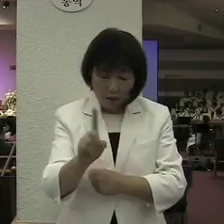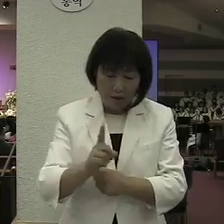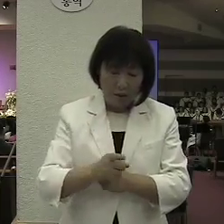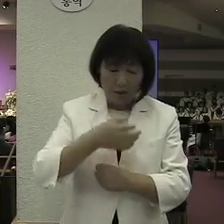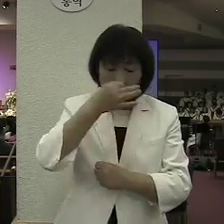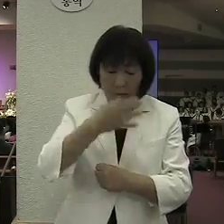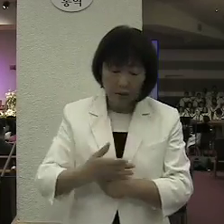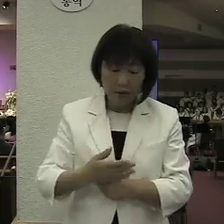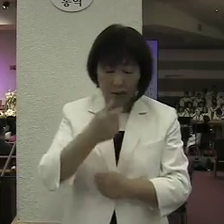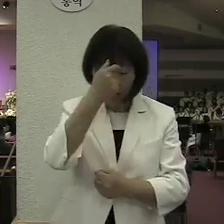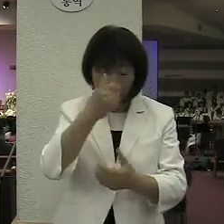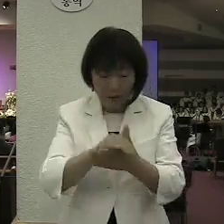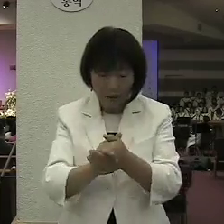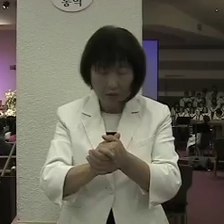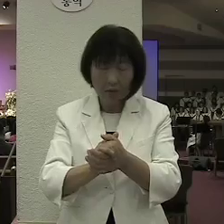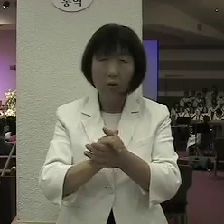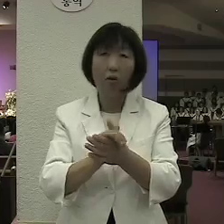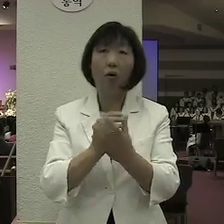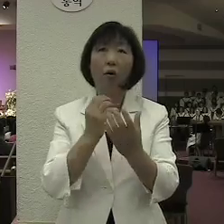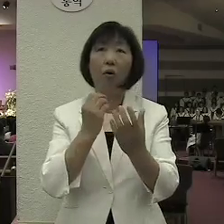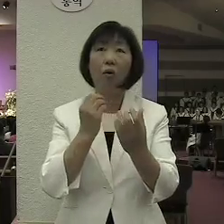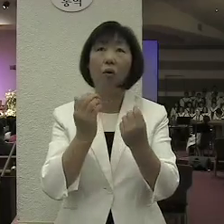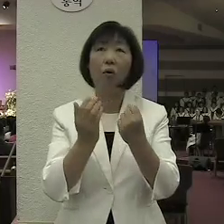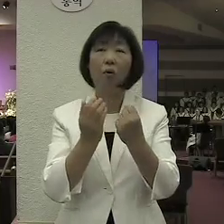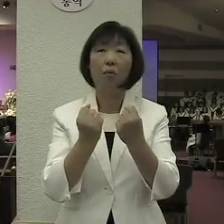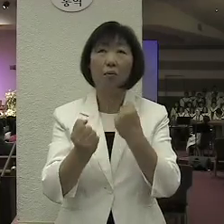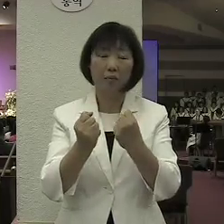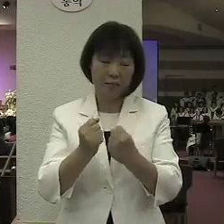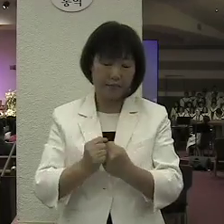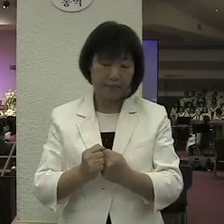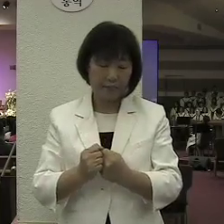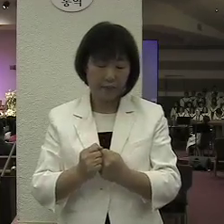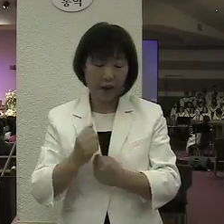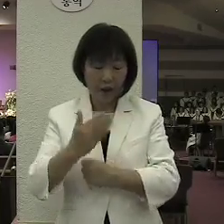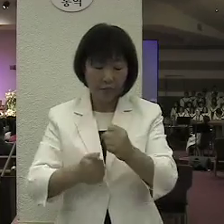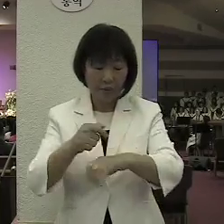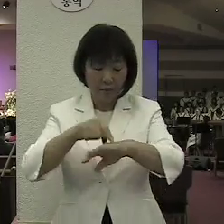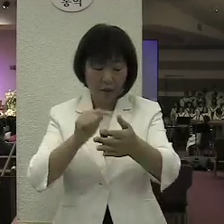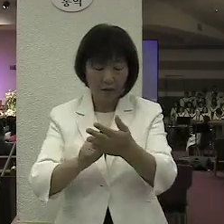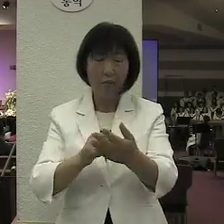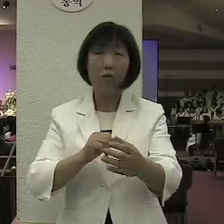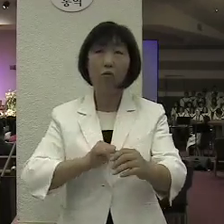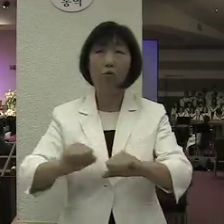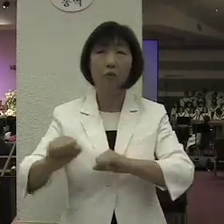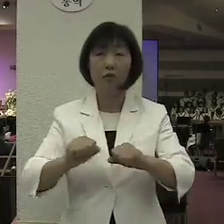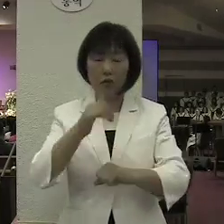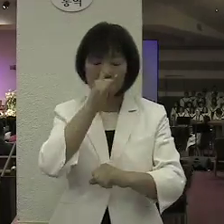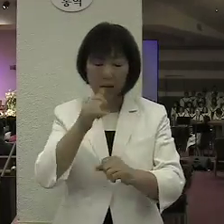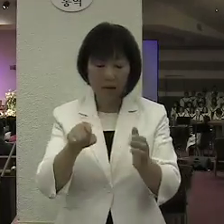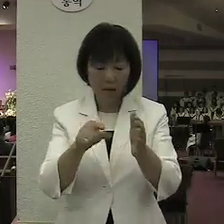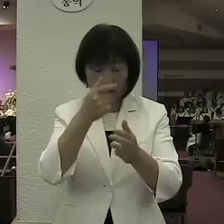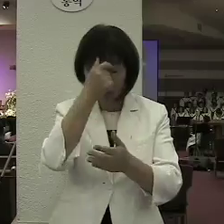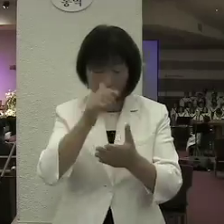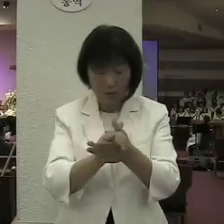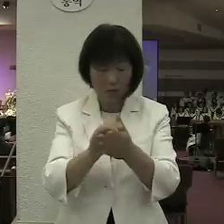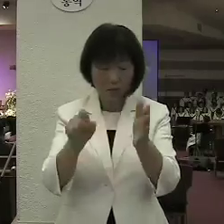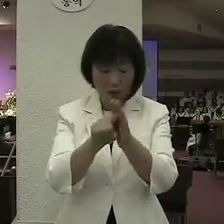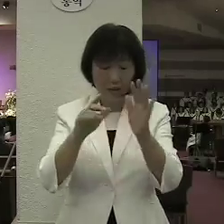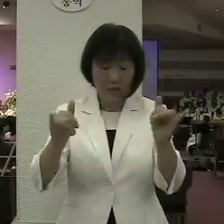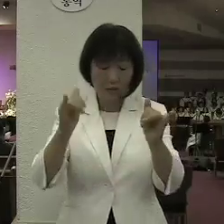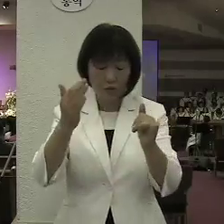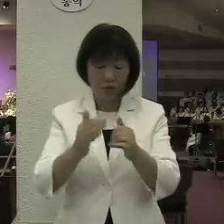주님을 여러분이 믿는다면 기도하는 백성들이 돼요. 기도하시면 승리할 수 있습니다. 아무리 힘들고